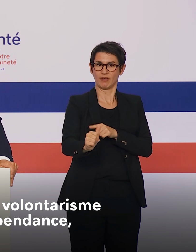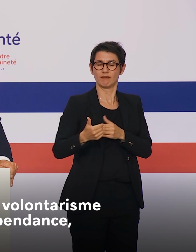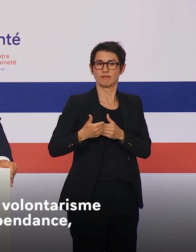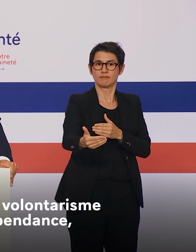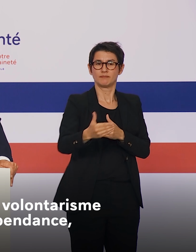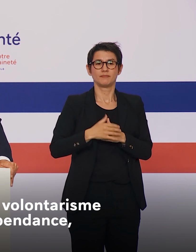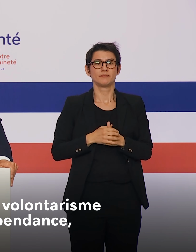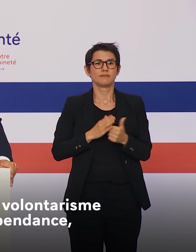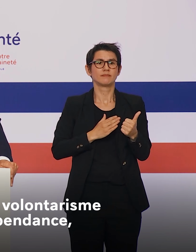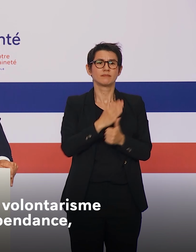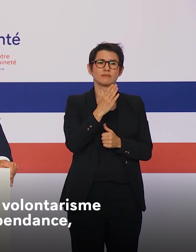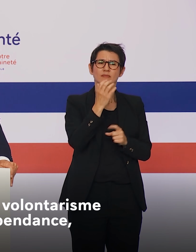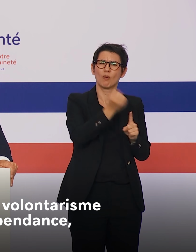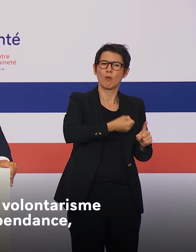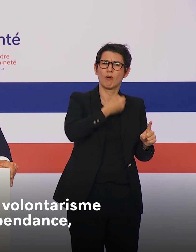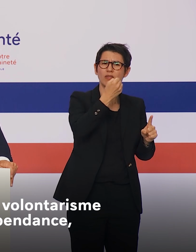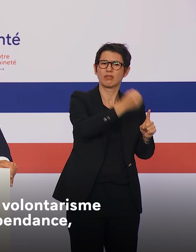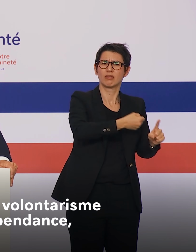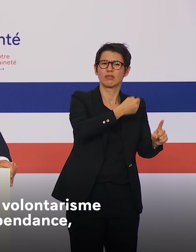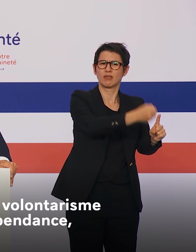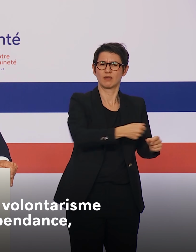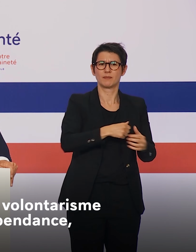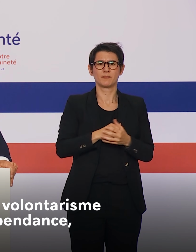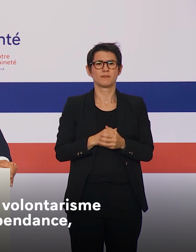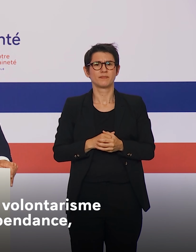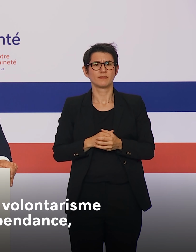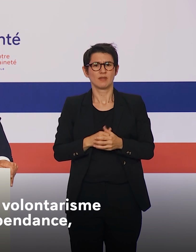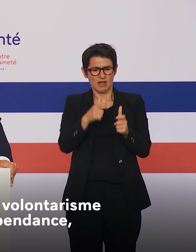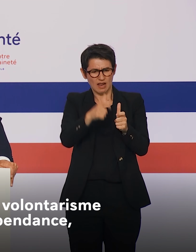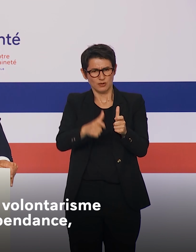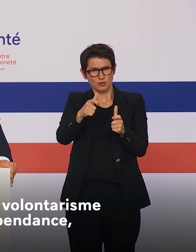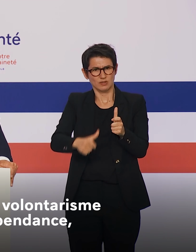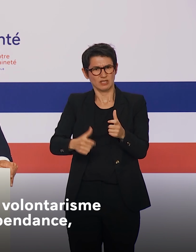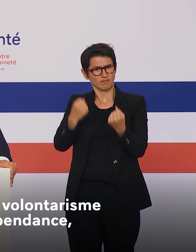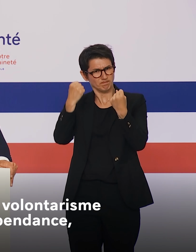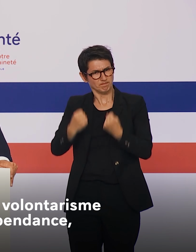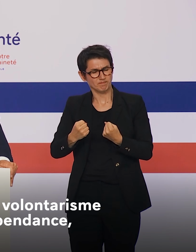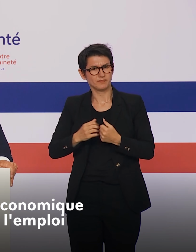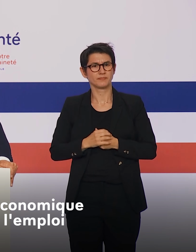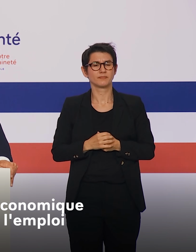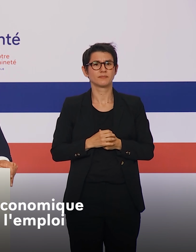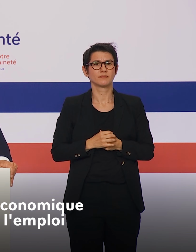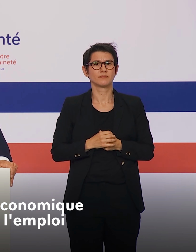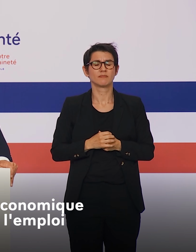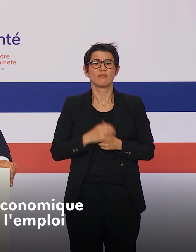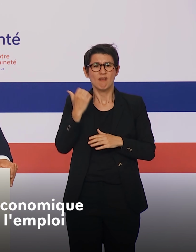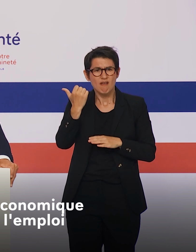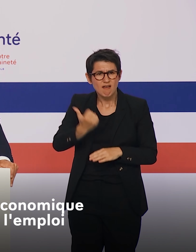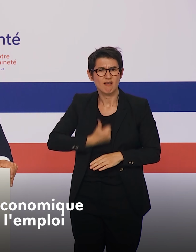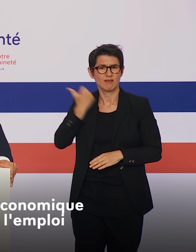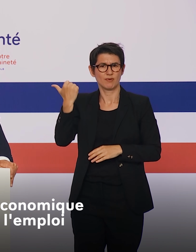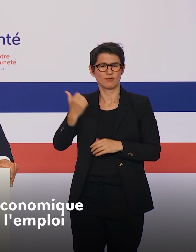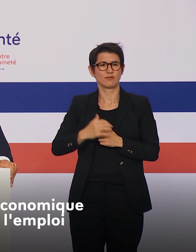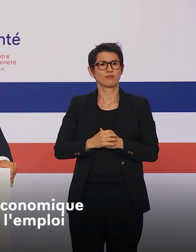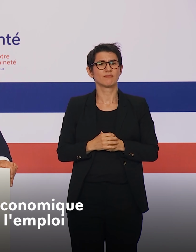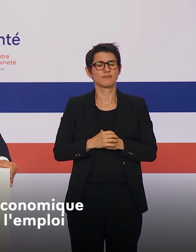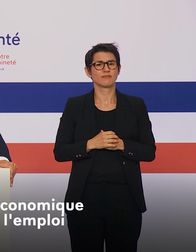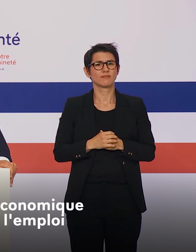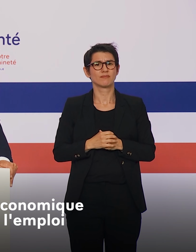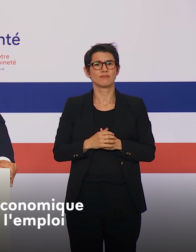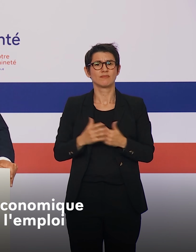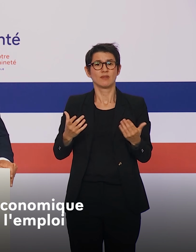conquête, du volontarisme industriel, de l'indépendance, de la reconstruction économique et industrielle